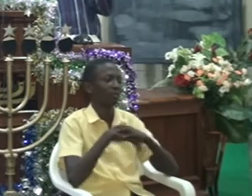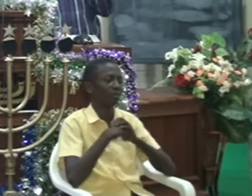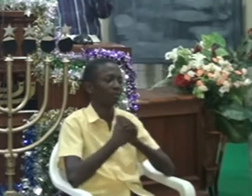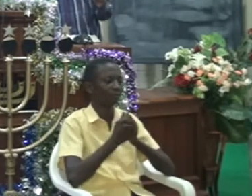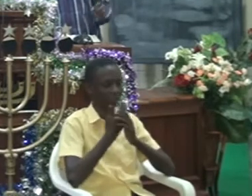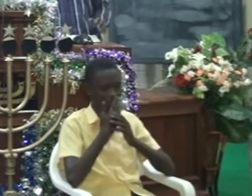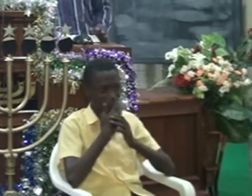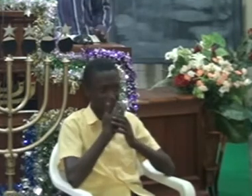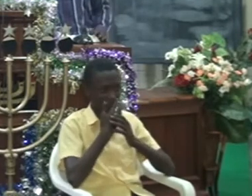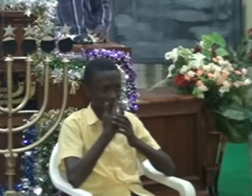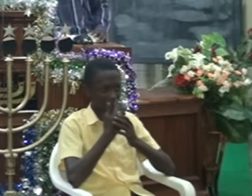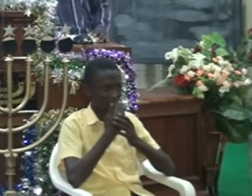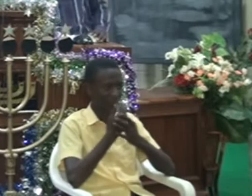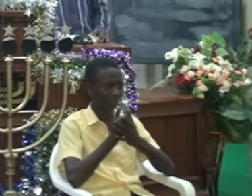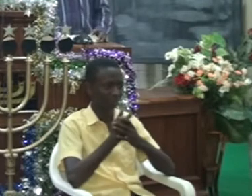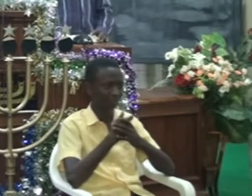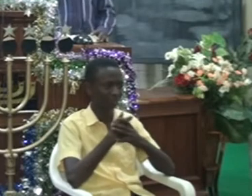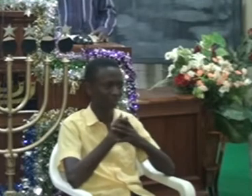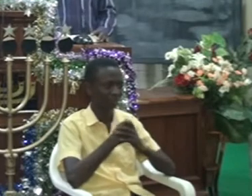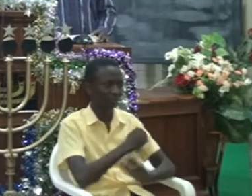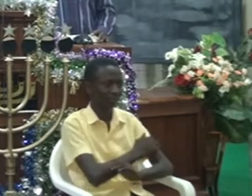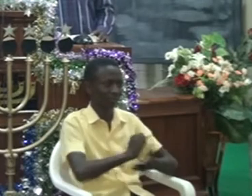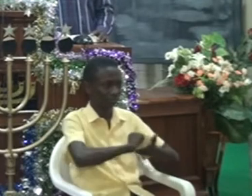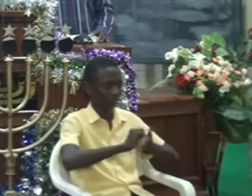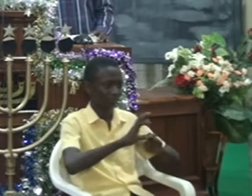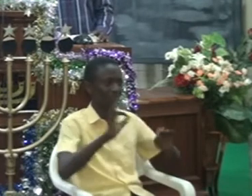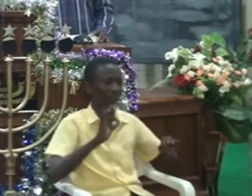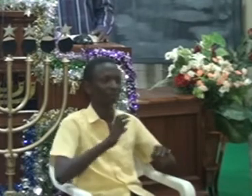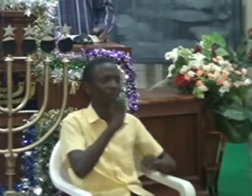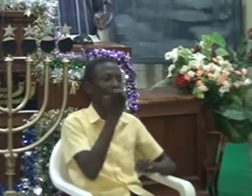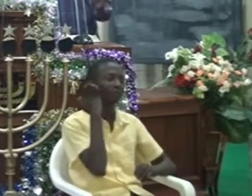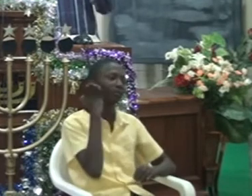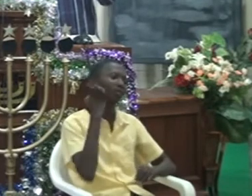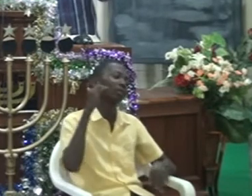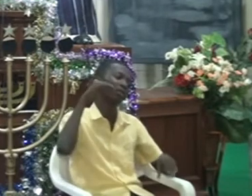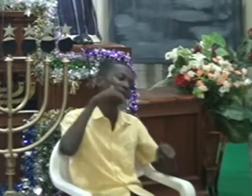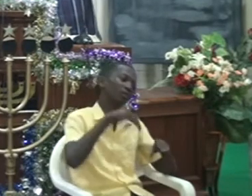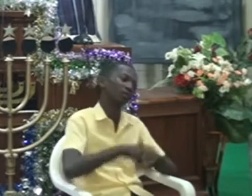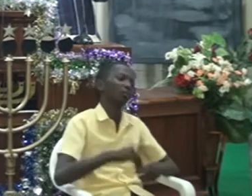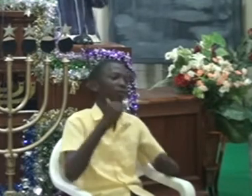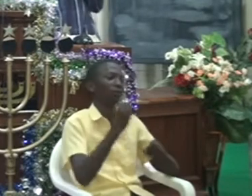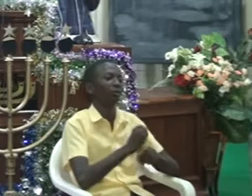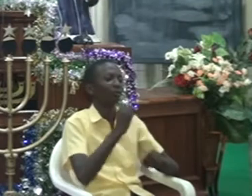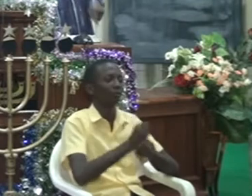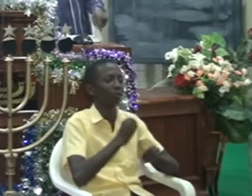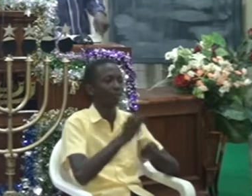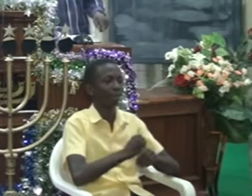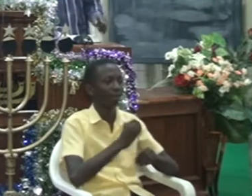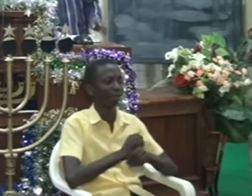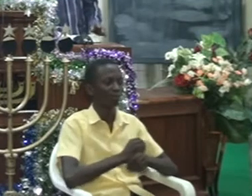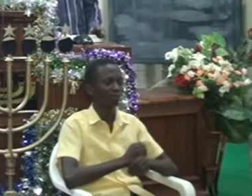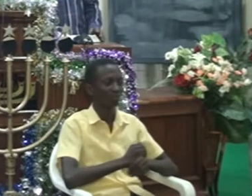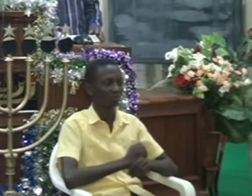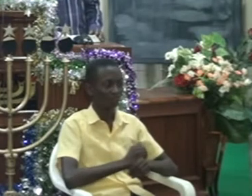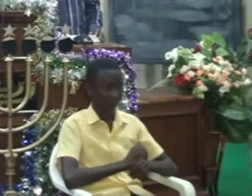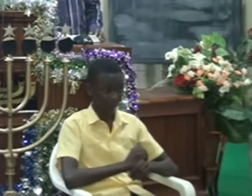ya Mungu, amepokea neema ya Mungu. Et le Saint-Esprit était à l'œuvre. Na Roho Mtakatifu alikuwa ndani ya kazi. Déjà